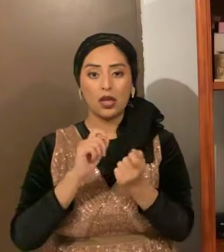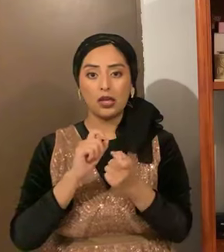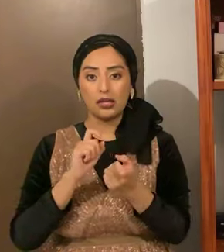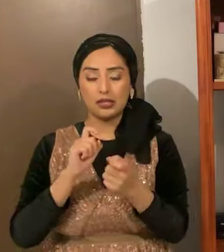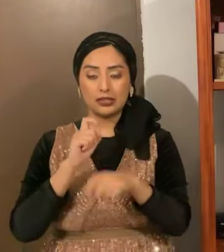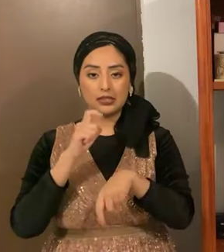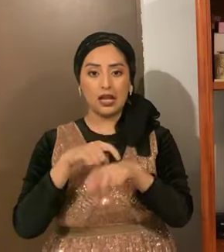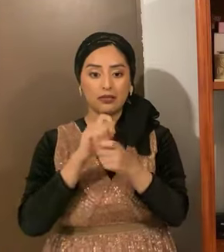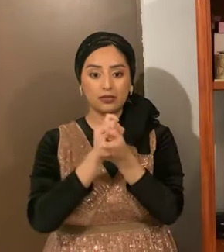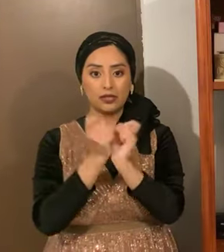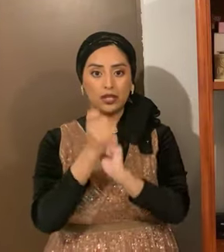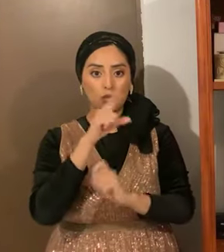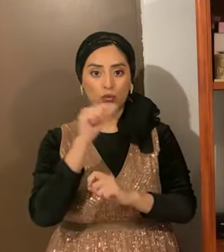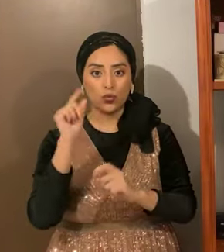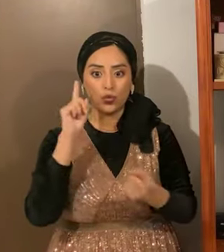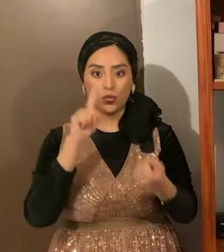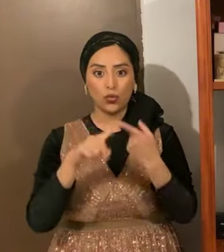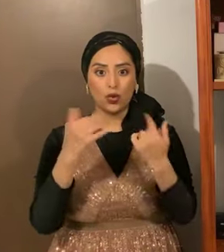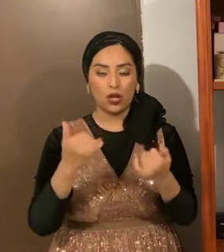acá?